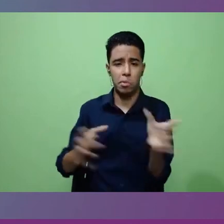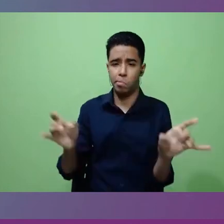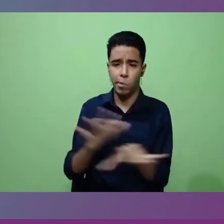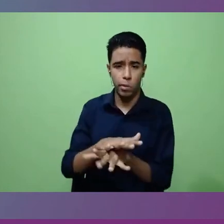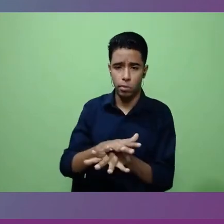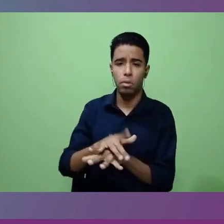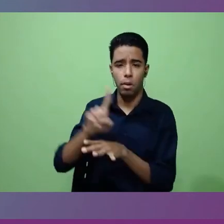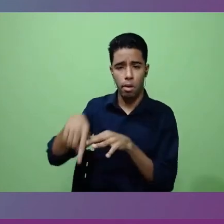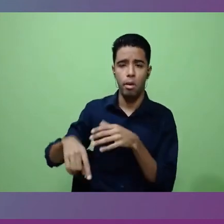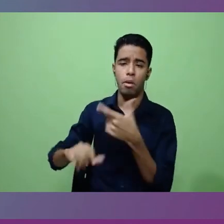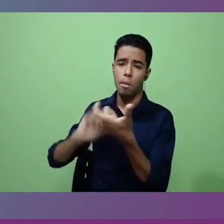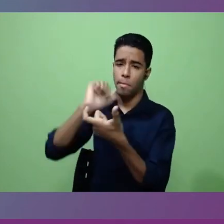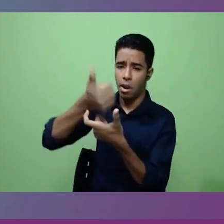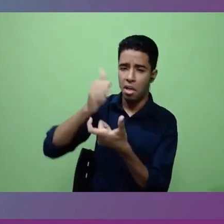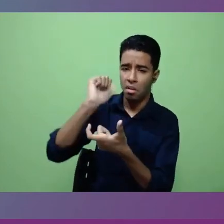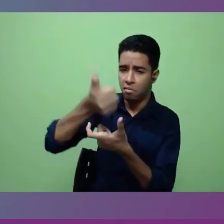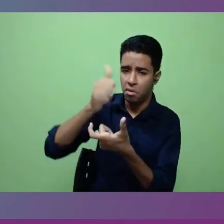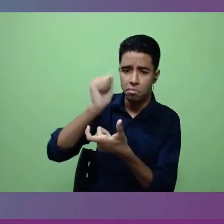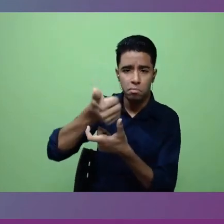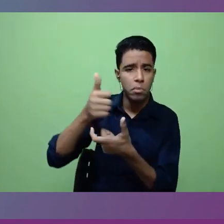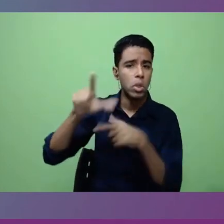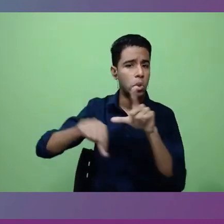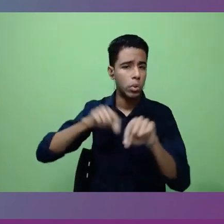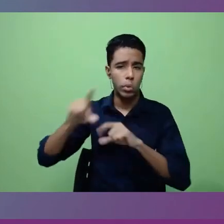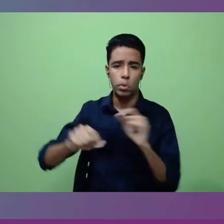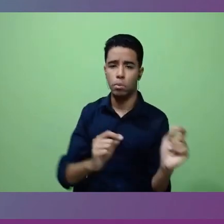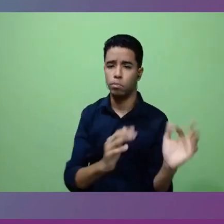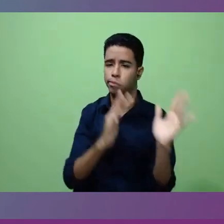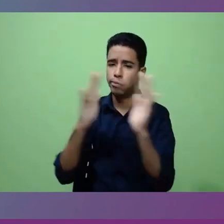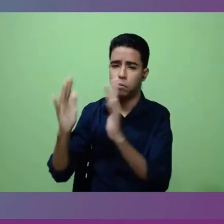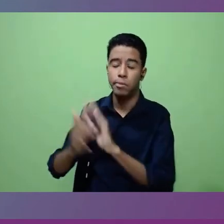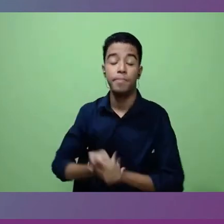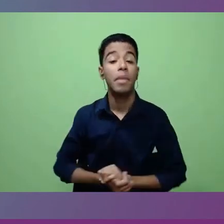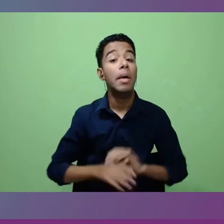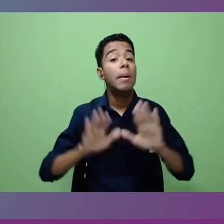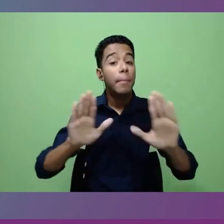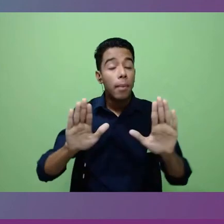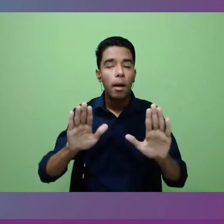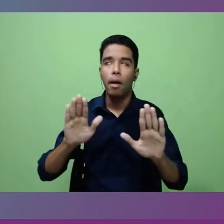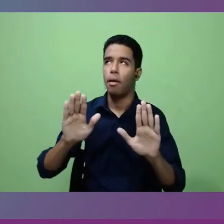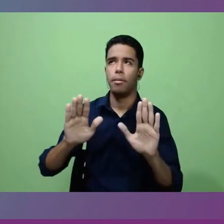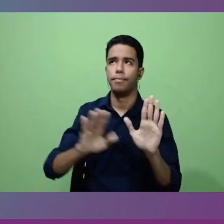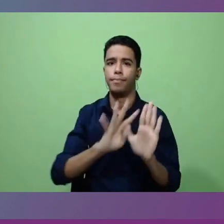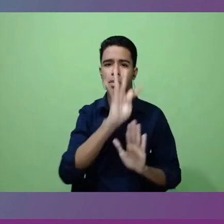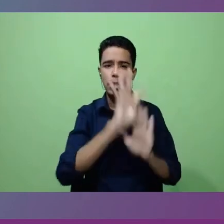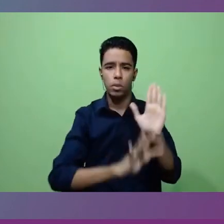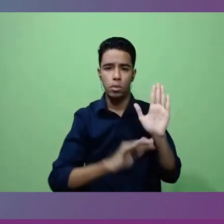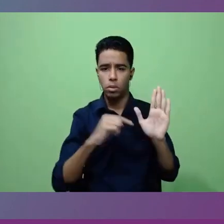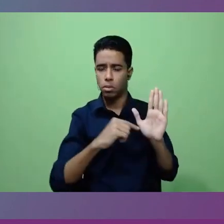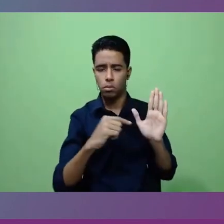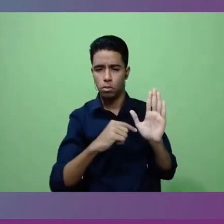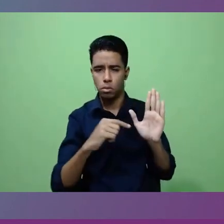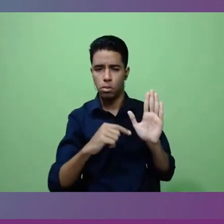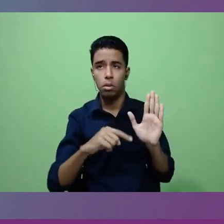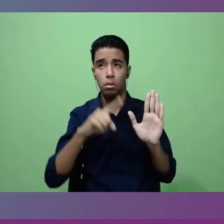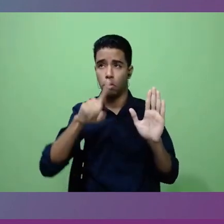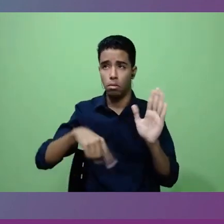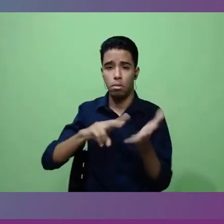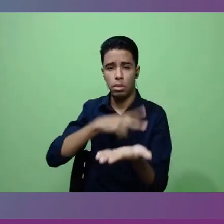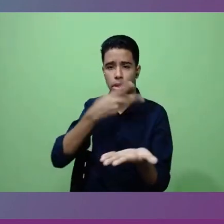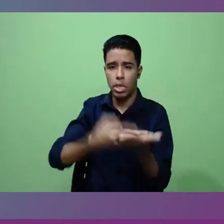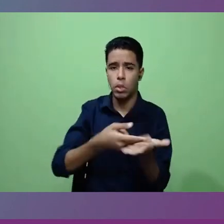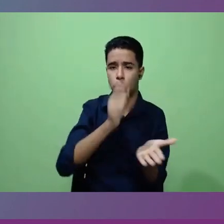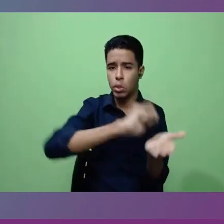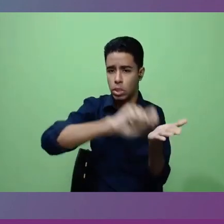trabalhar com texto escrito. Só que aí surge a questão, Libras não tem um sistema de escrita socialmente aceito.